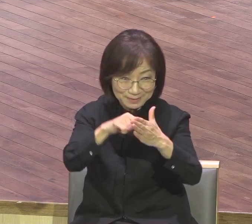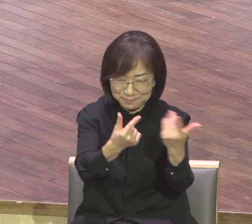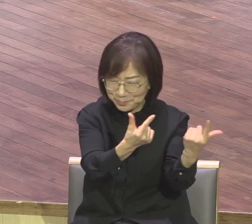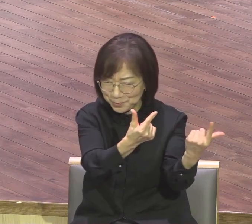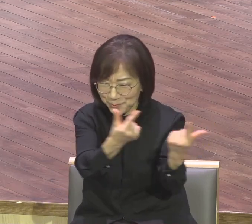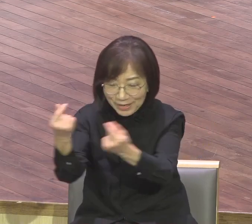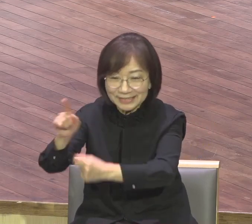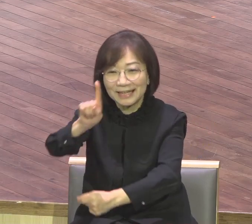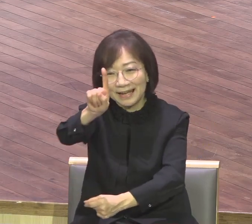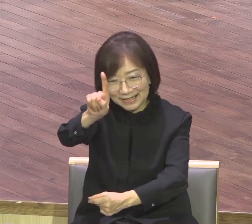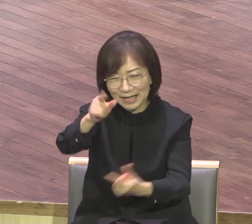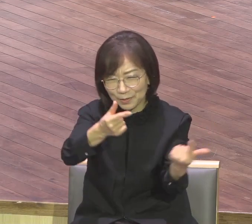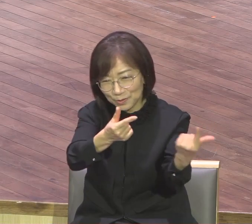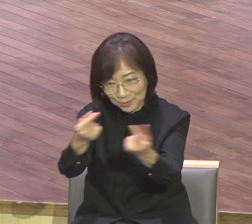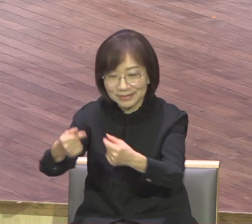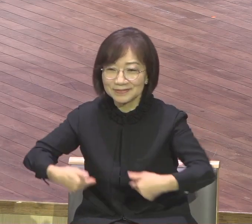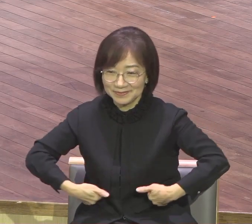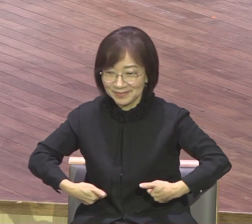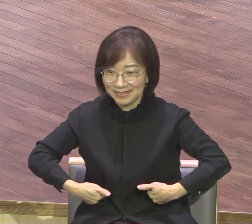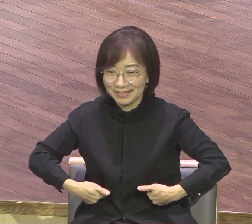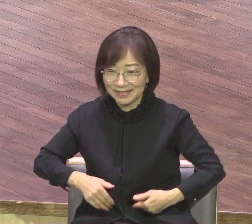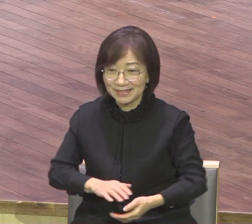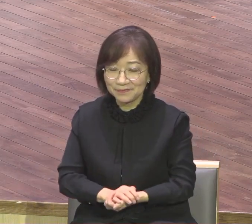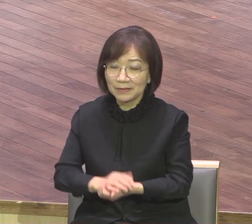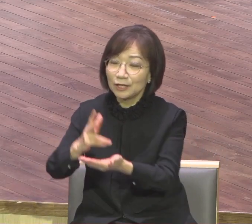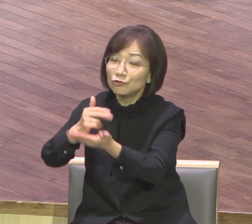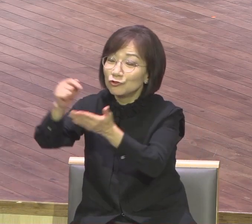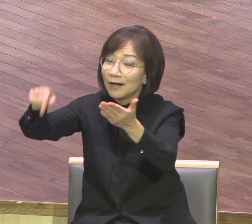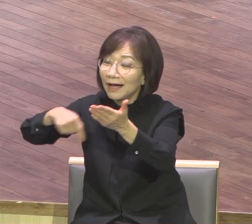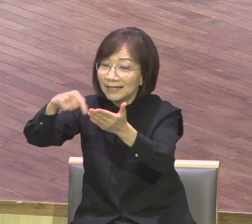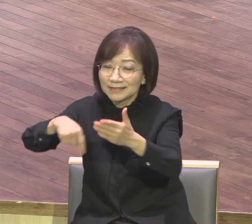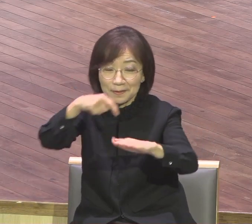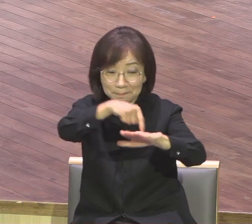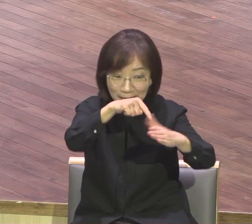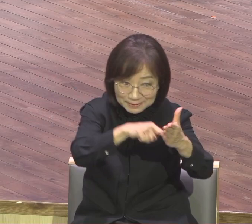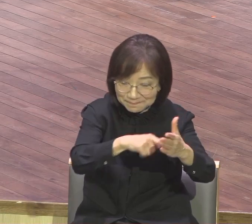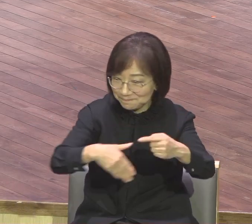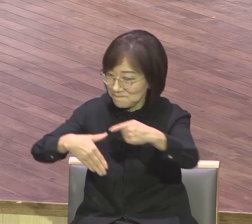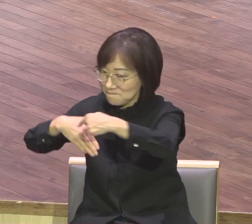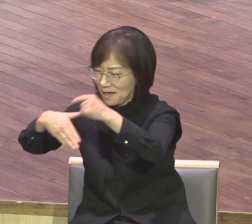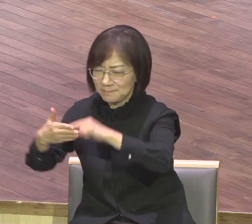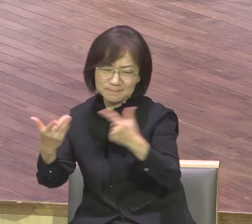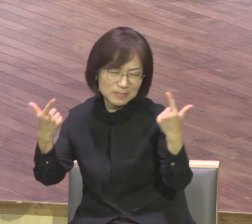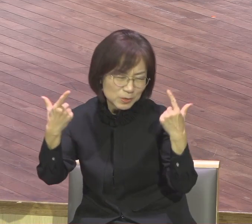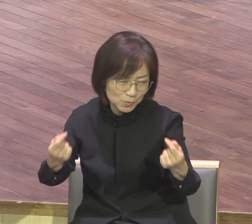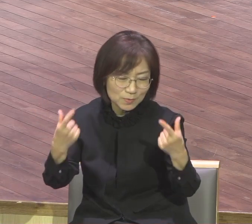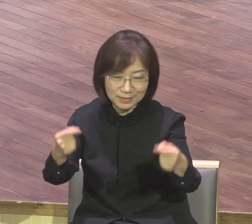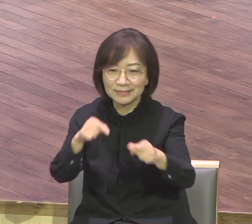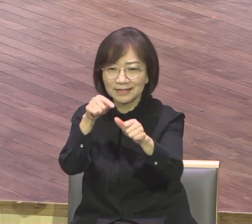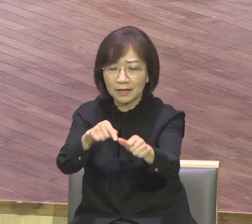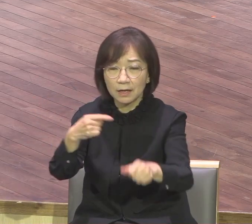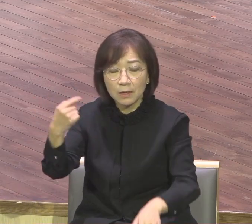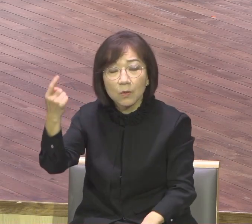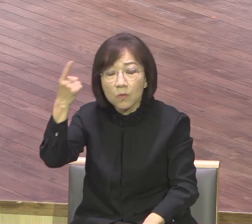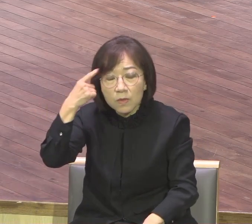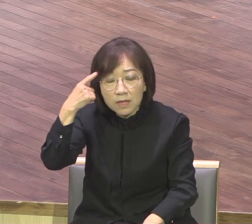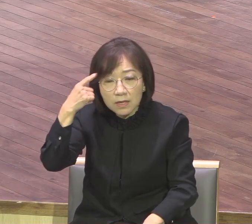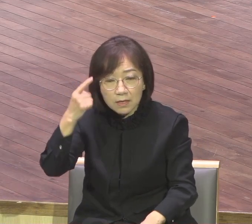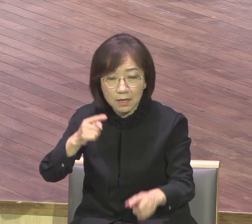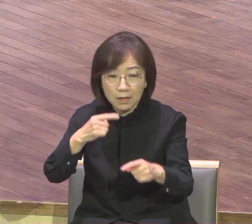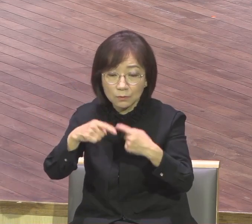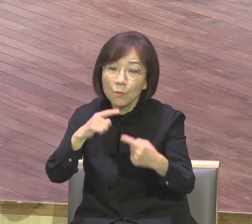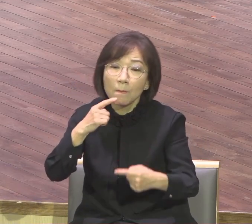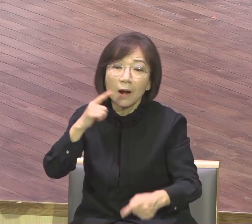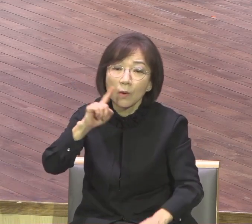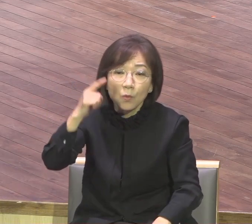uno en Cristo Jesús. 주 안에서 같은 마음을 품으라 이렇게 말씀하신 이유는 그 당시 빌립보